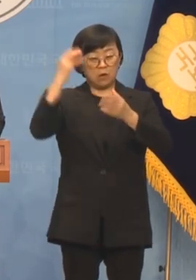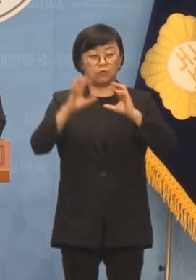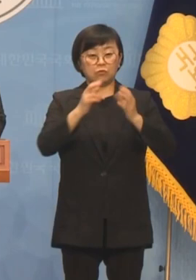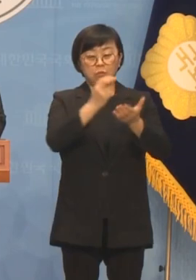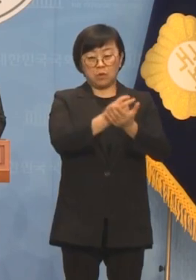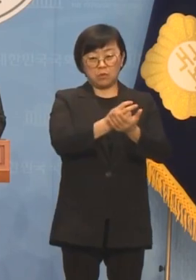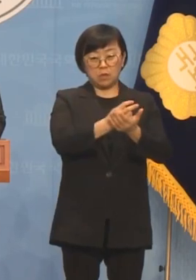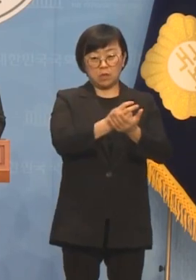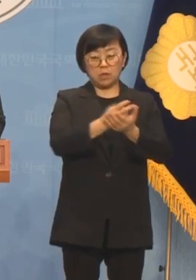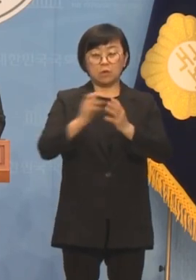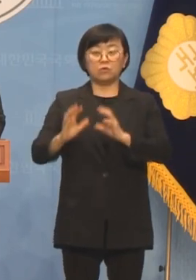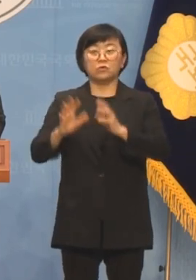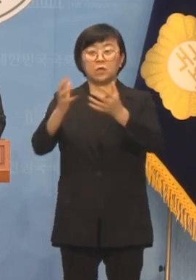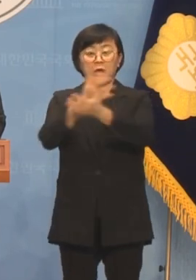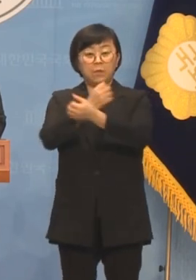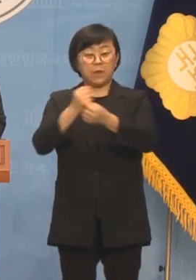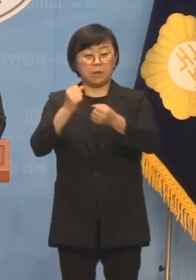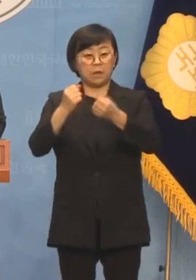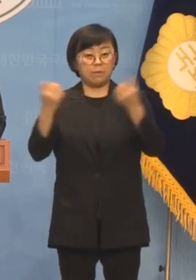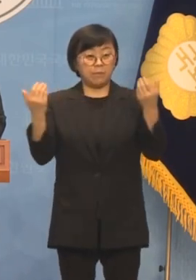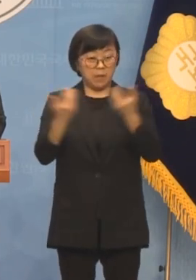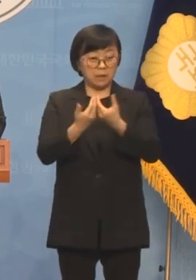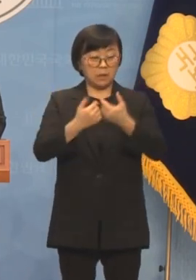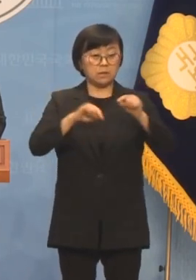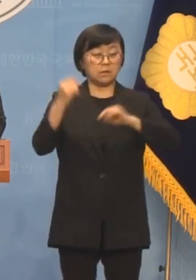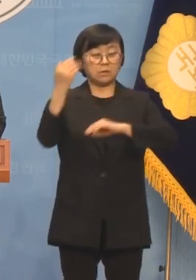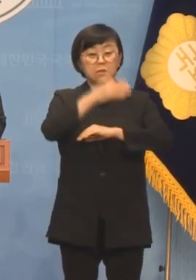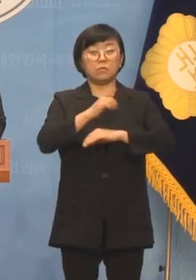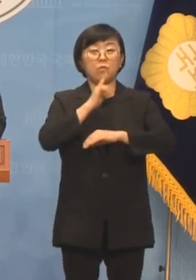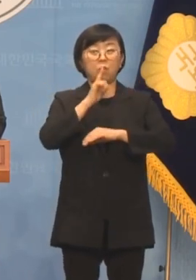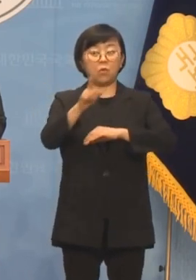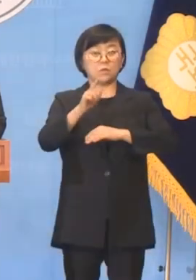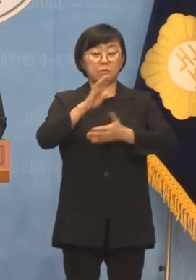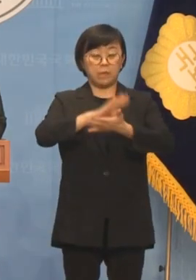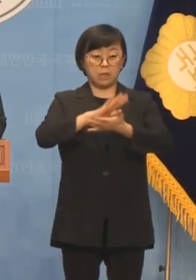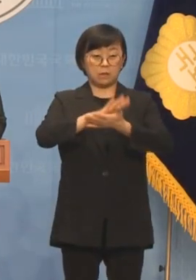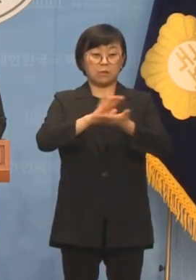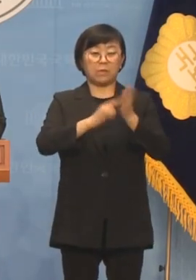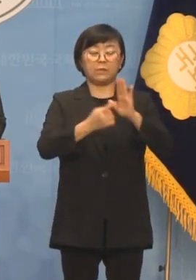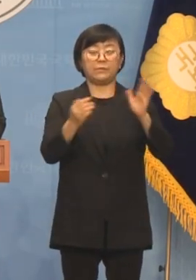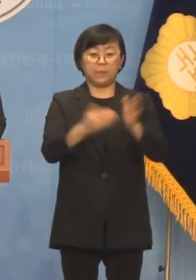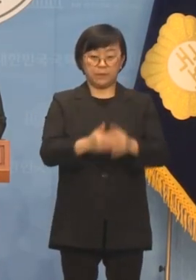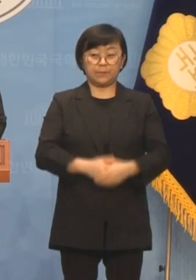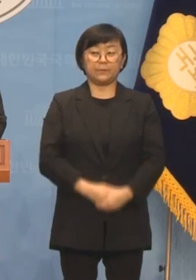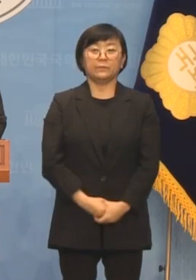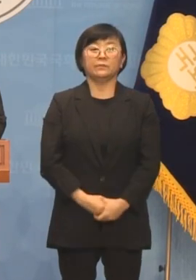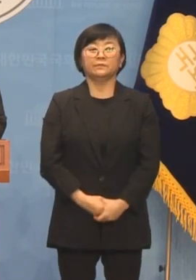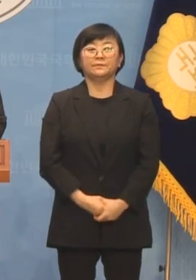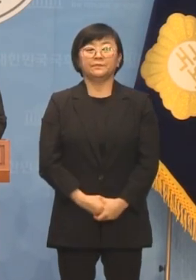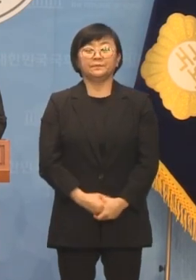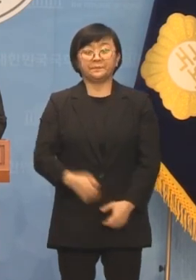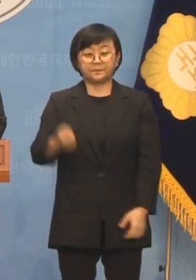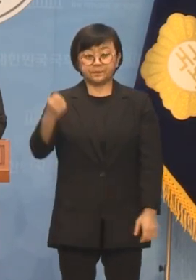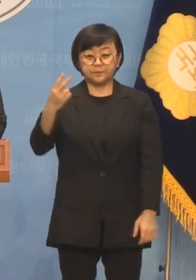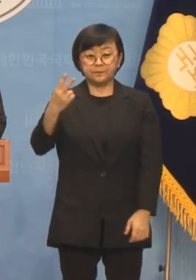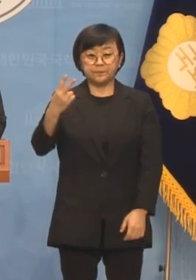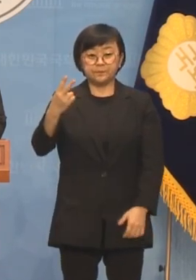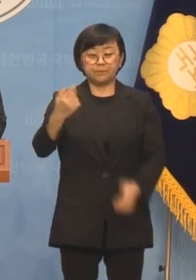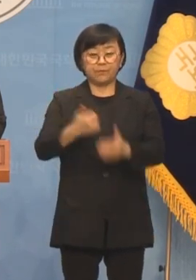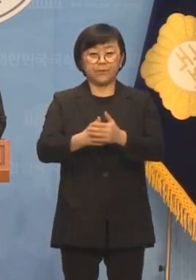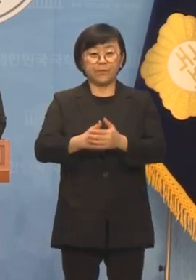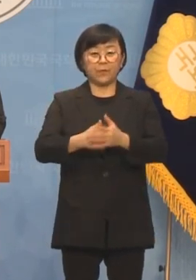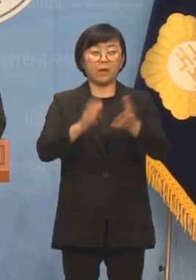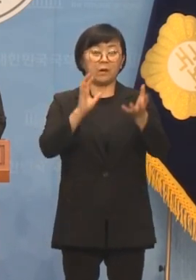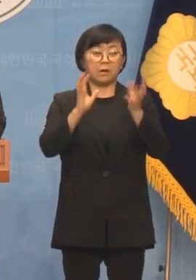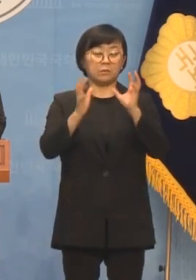국내법과 국제협약에 반하는 정책 보고서를 발행했다고 밝혔습니다. 뿐만이 아니라